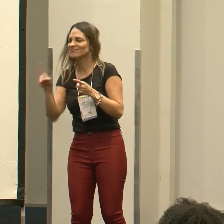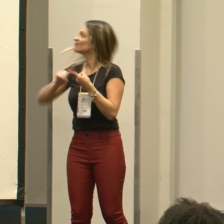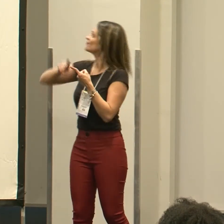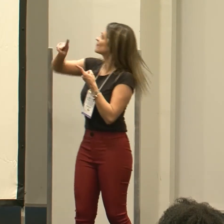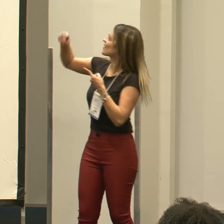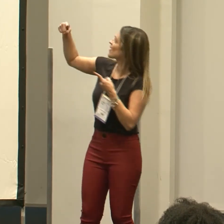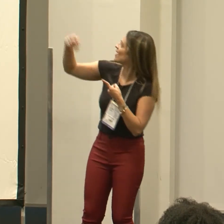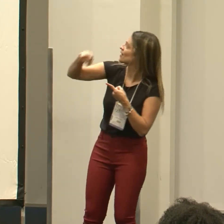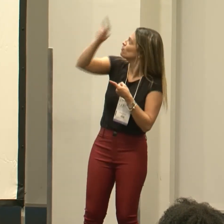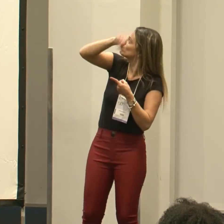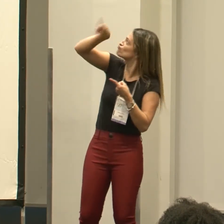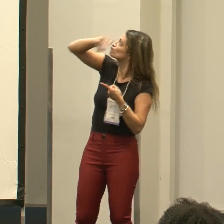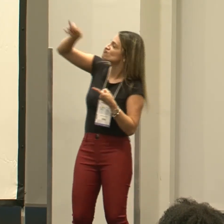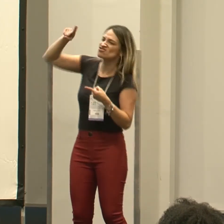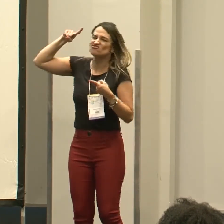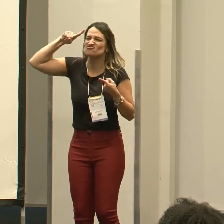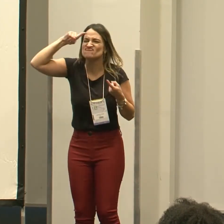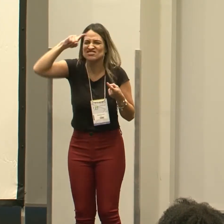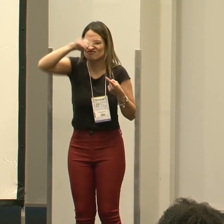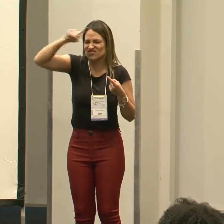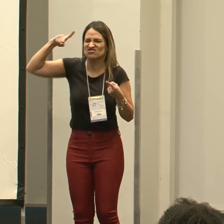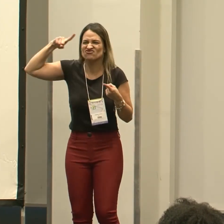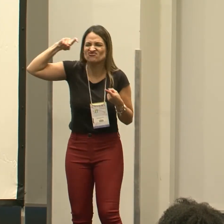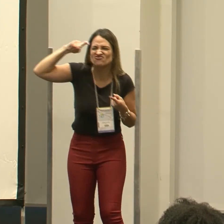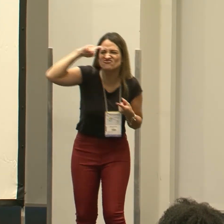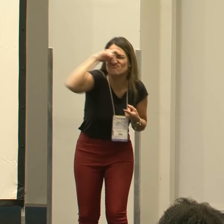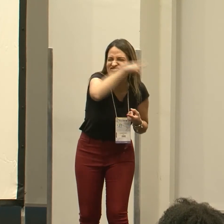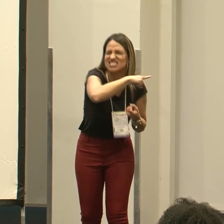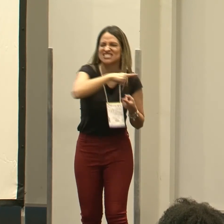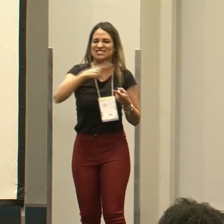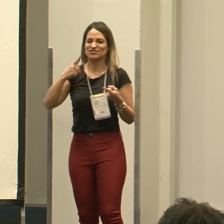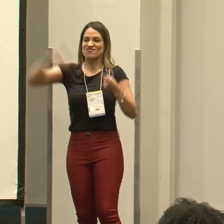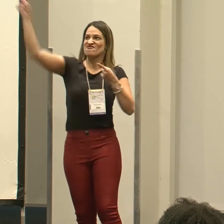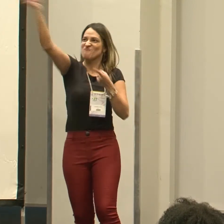6 movimentos possíveis, encontrados, movimento de elipse,